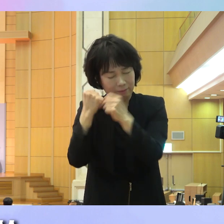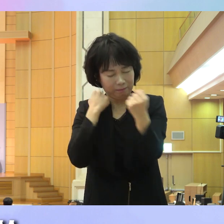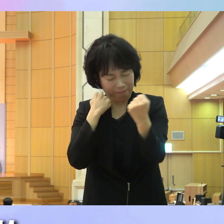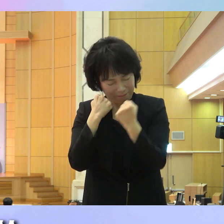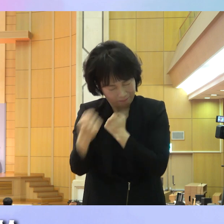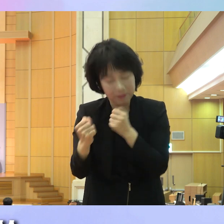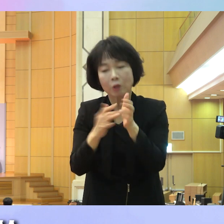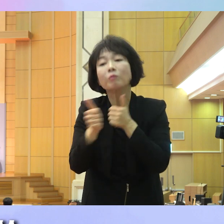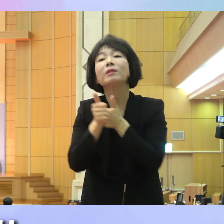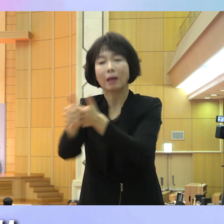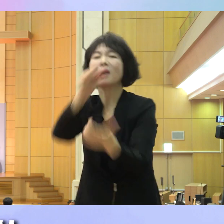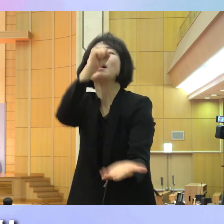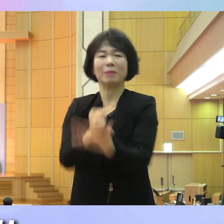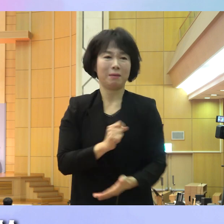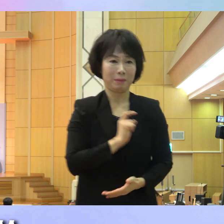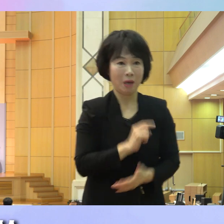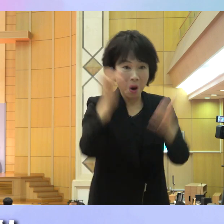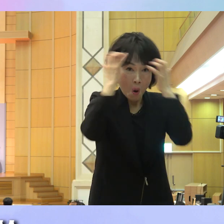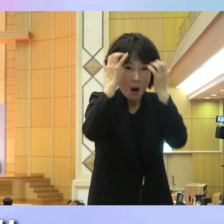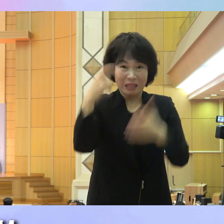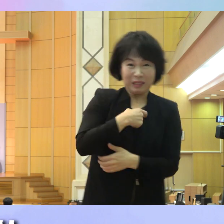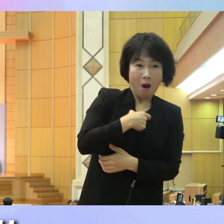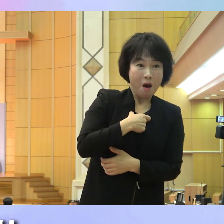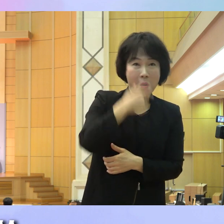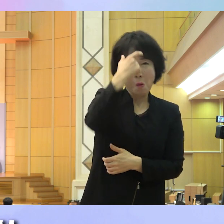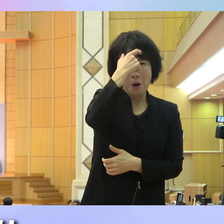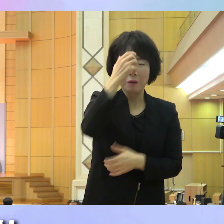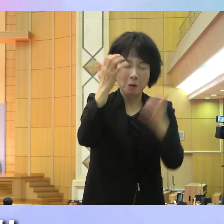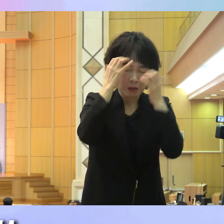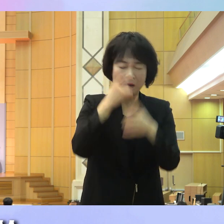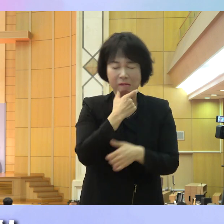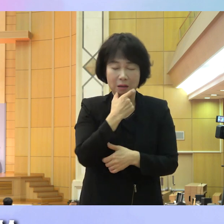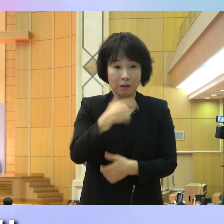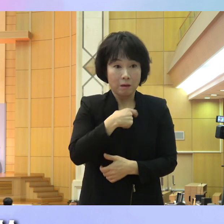했습니다. 사실 고난이라고 하는 것은